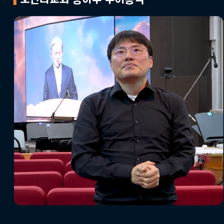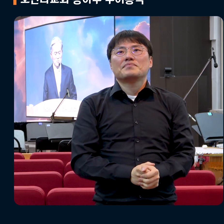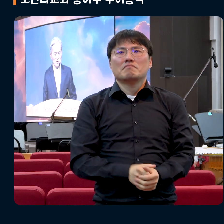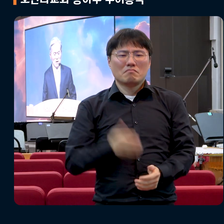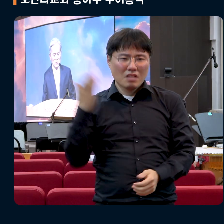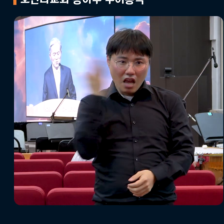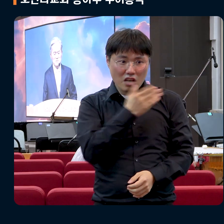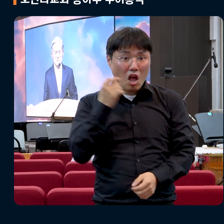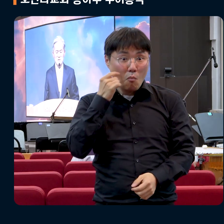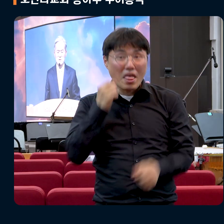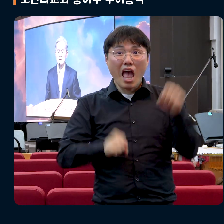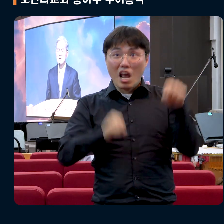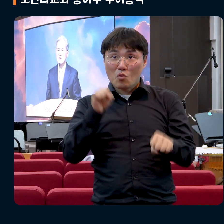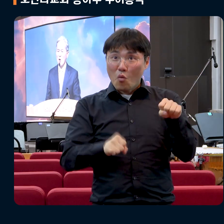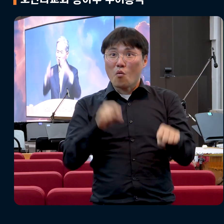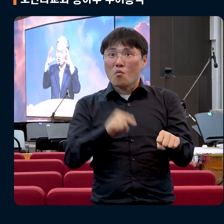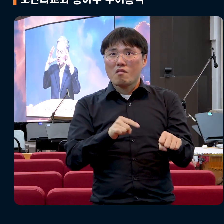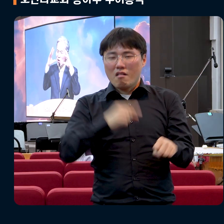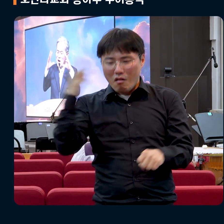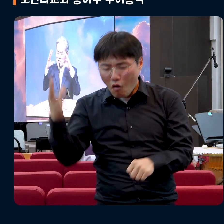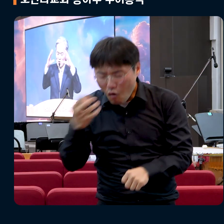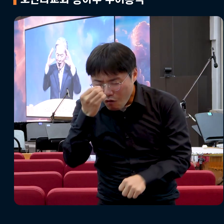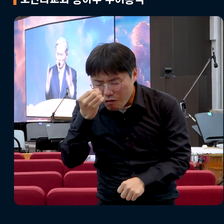네, 깨끗하지 못한 행동은